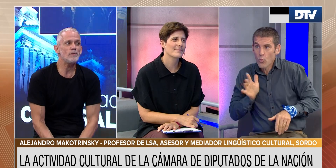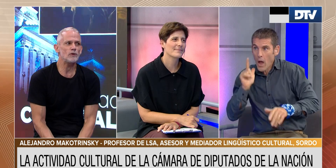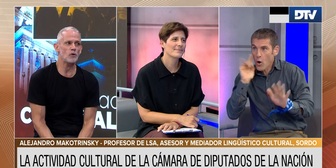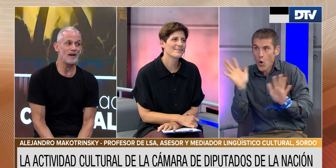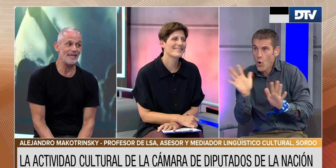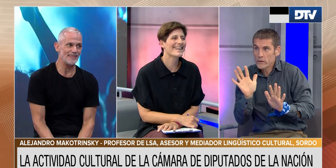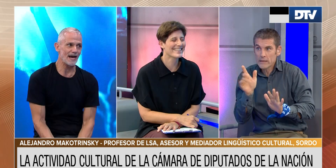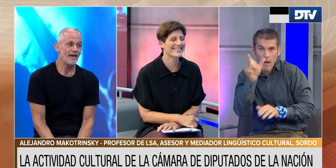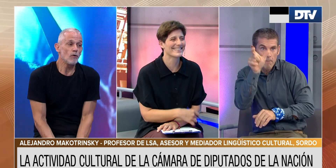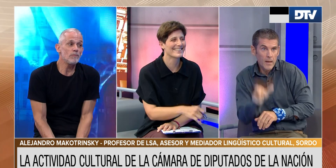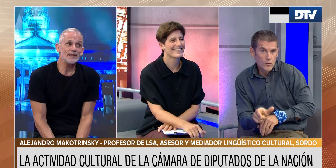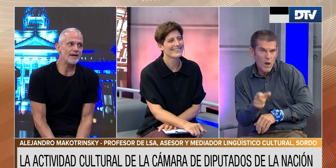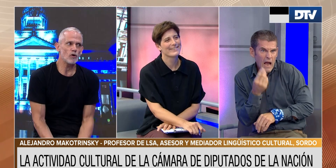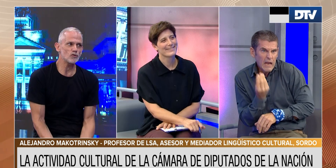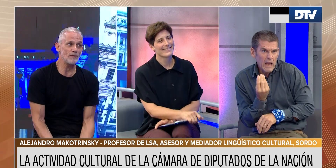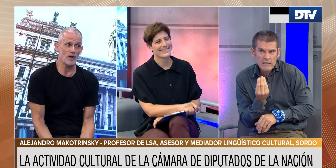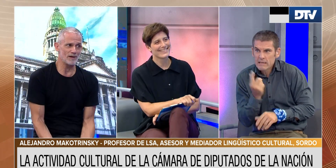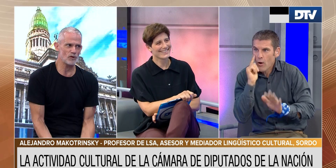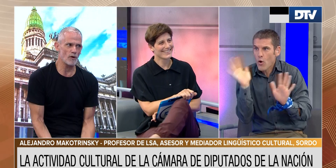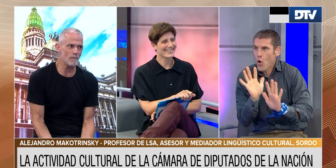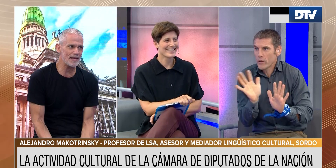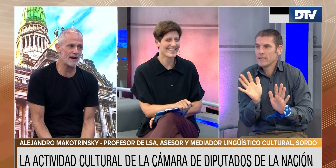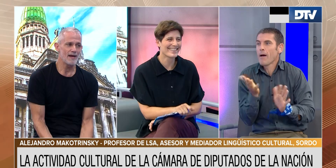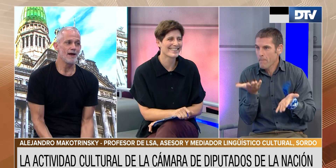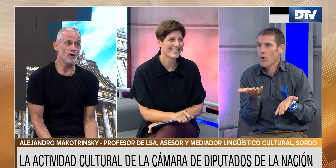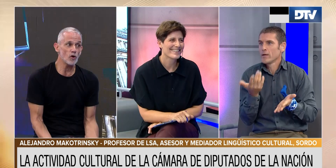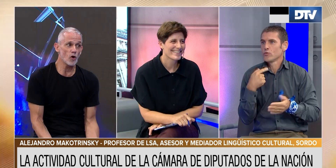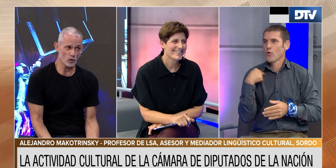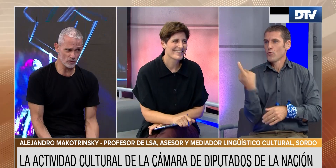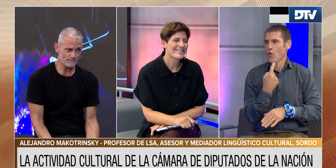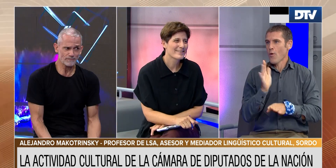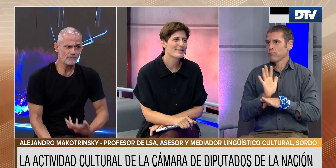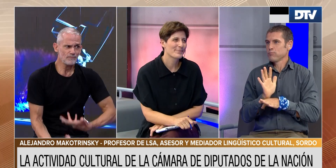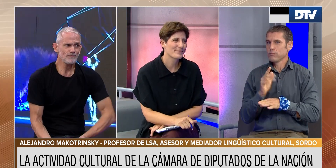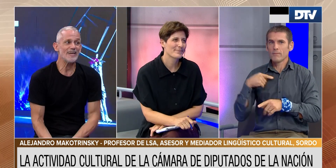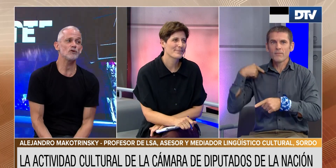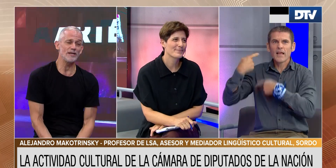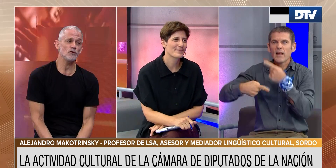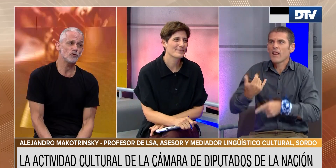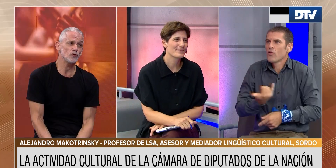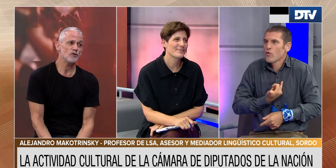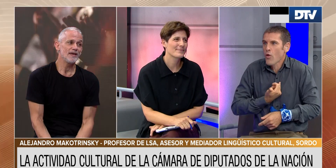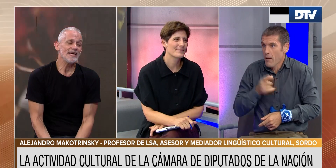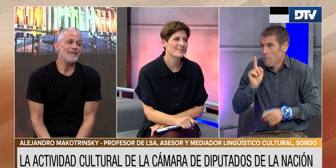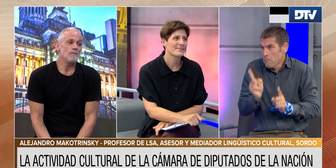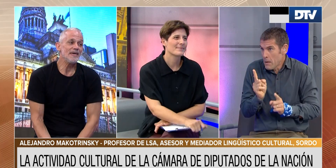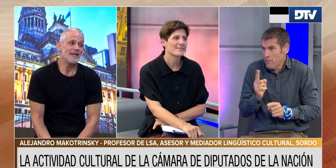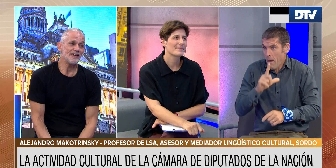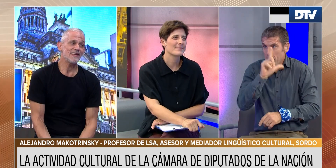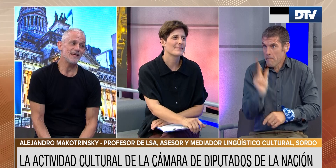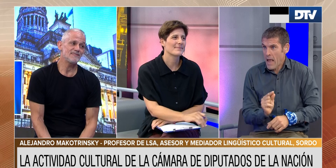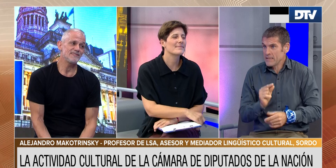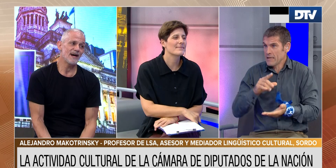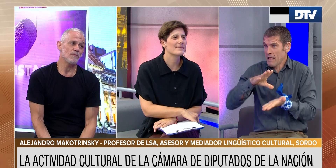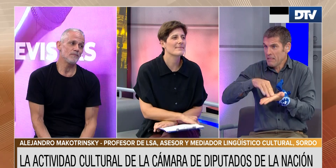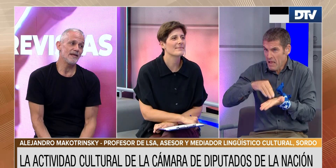aterrizamos como un ovni en otro planeta, un planeta que no conocemos, las personas nos miran, no nos conocen. Entonces nosotros